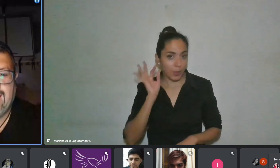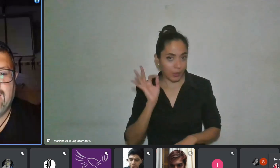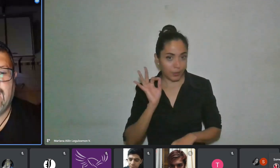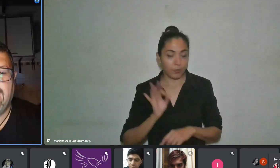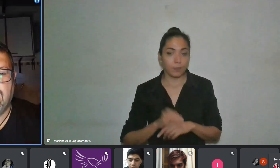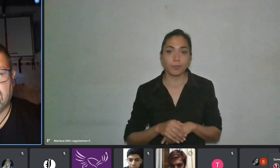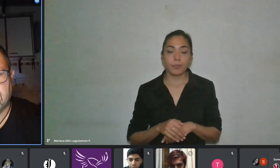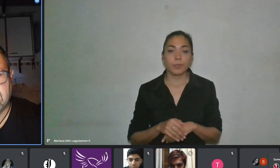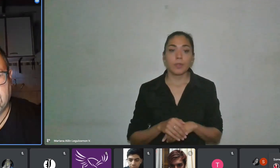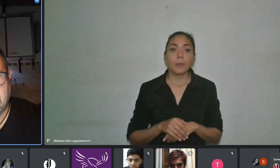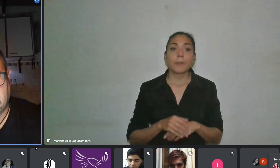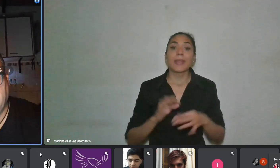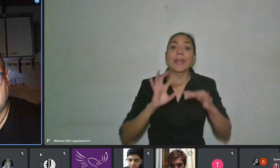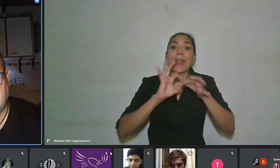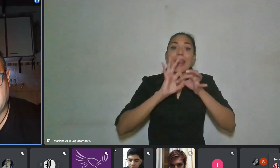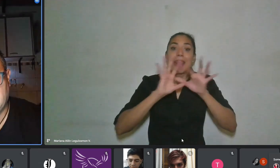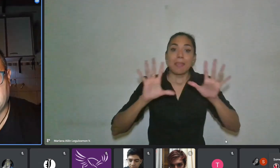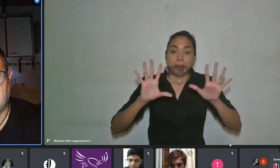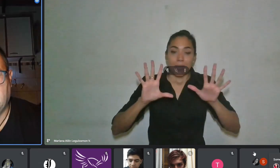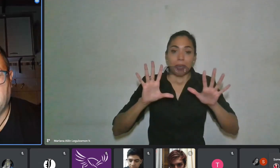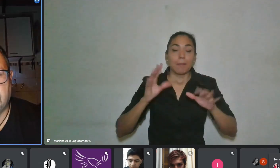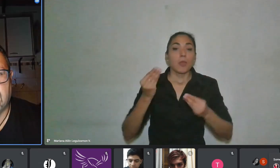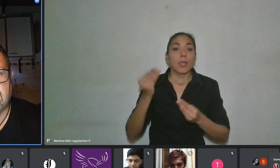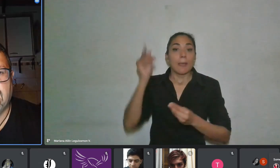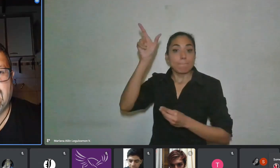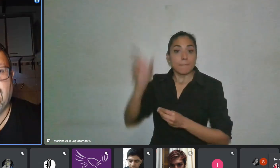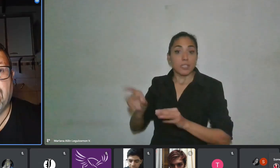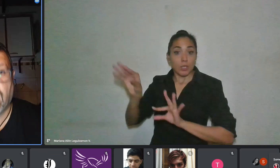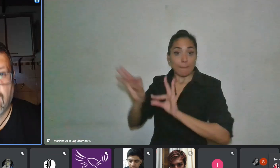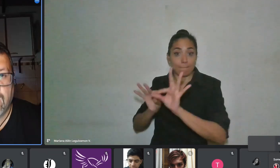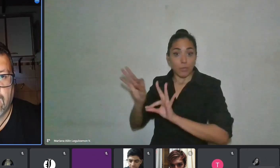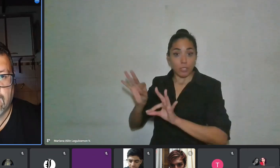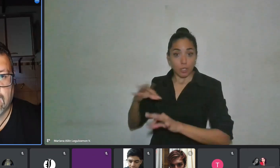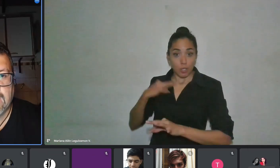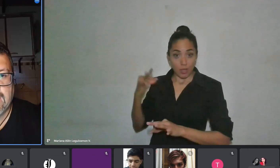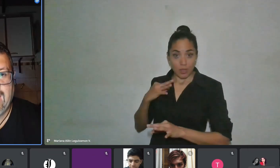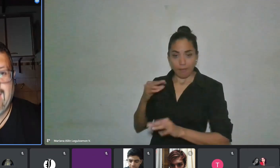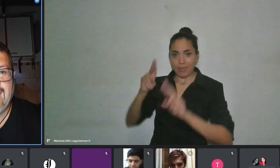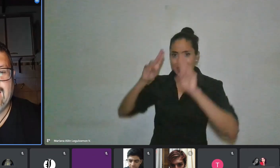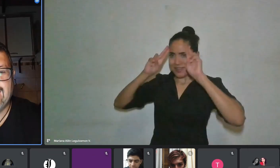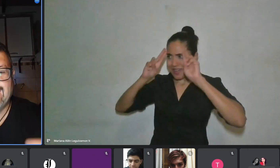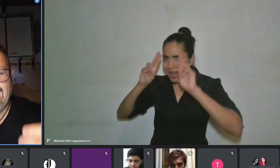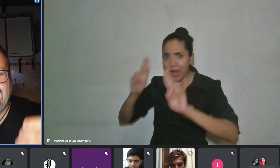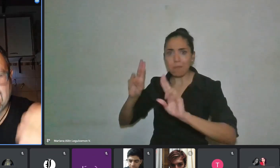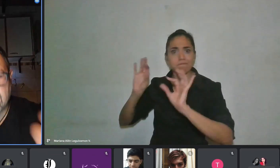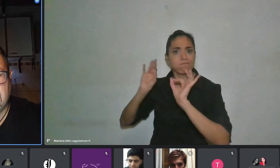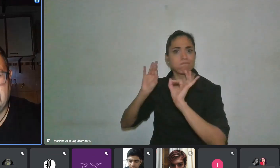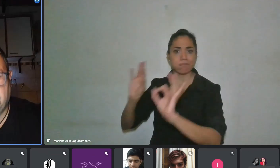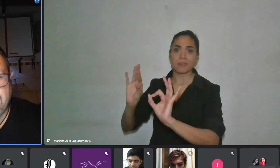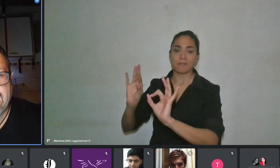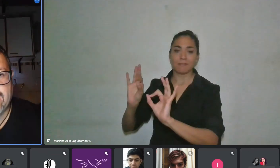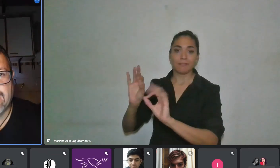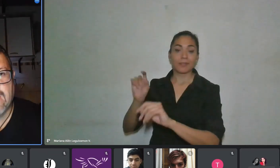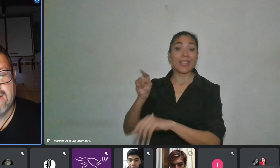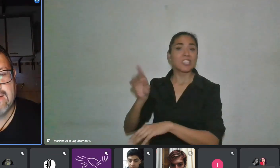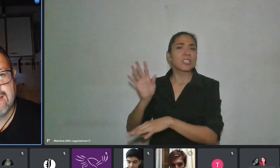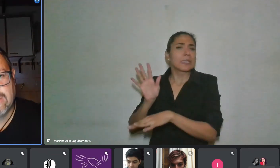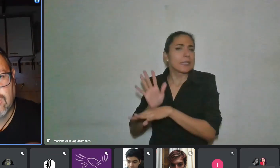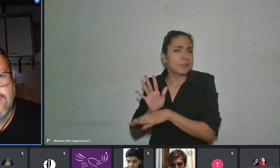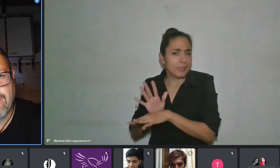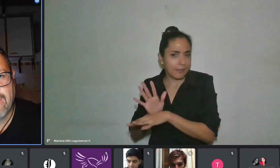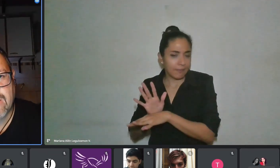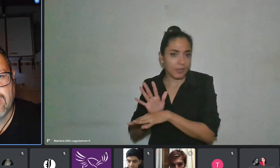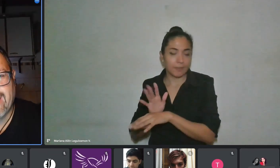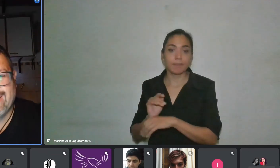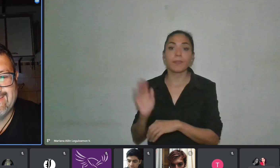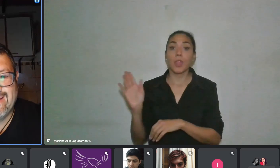el liberalismo entonces es el respeto irrestricto del proyecto a la vida del prójimo. Eso significa de que todas